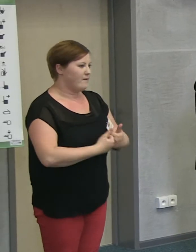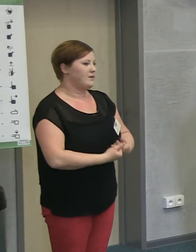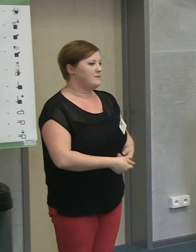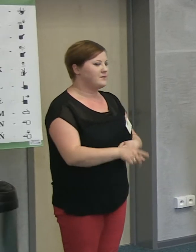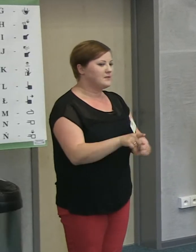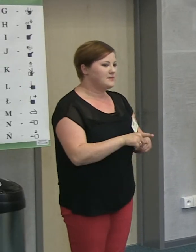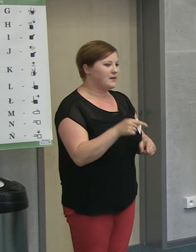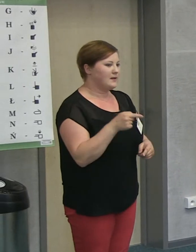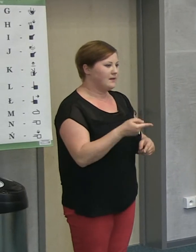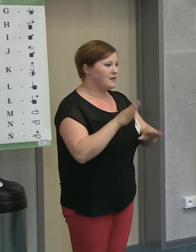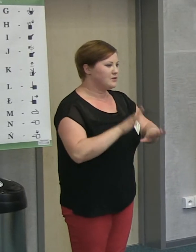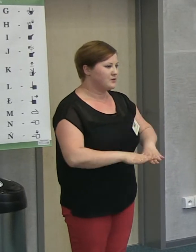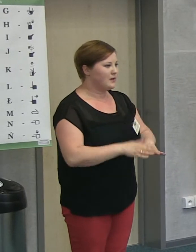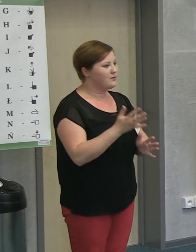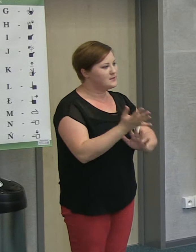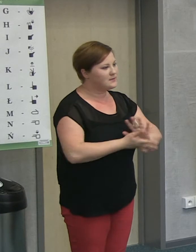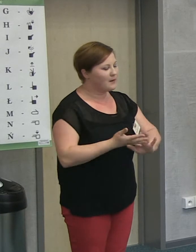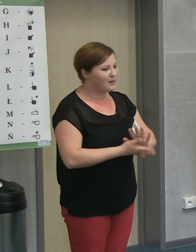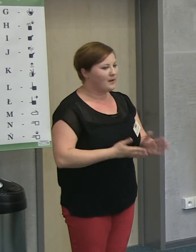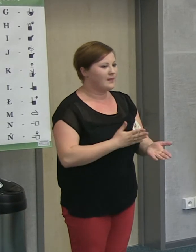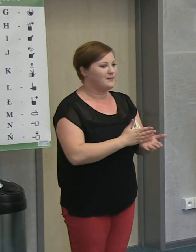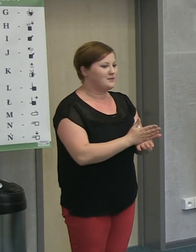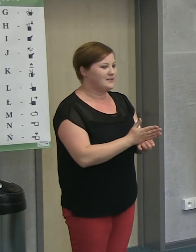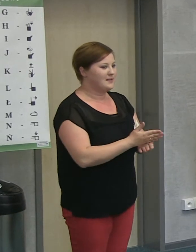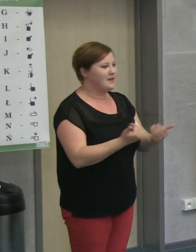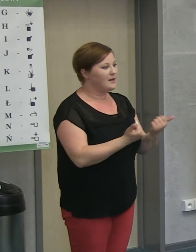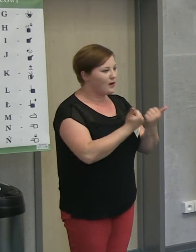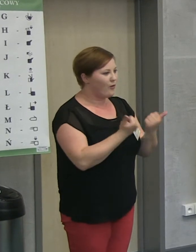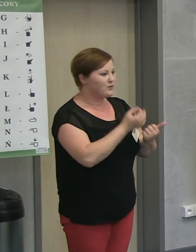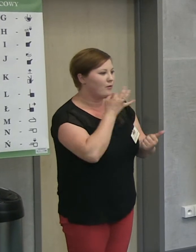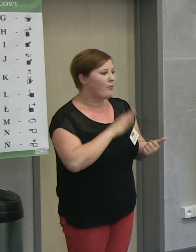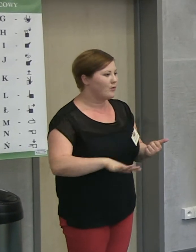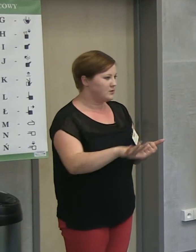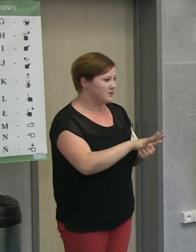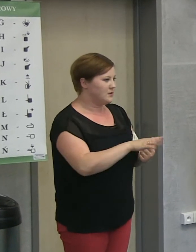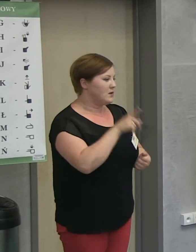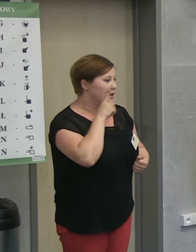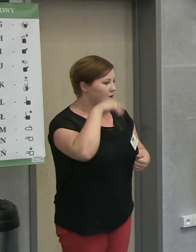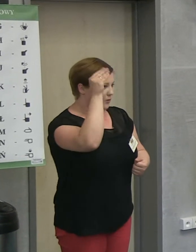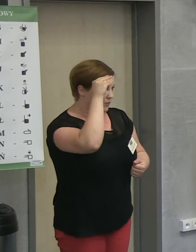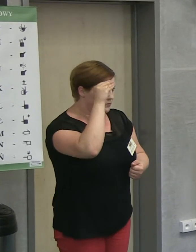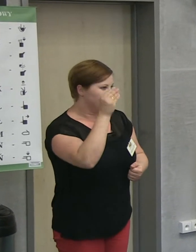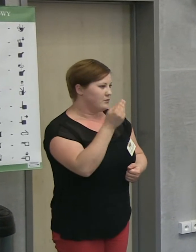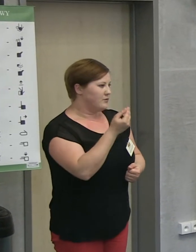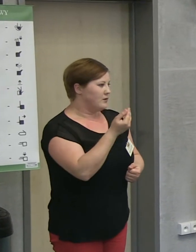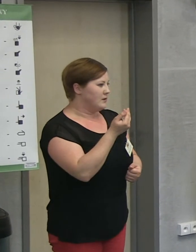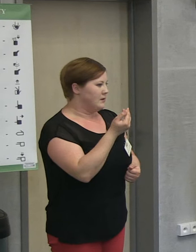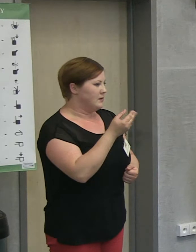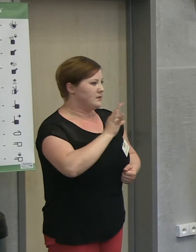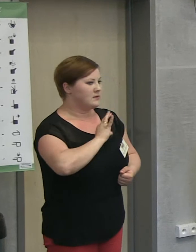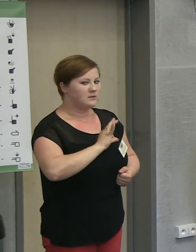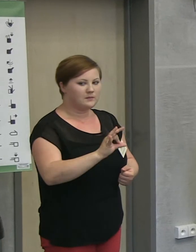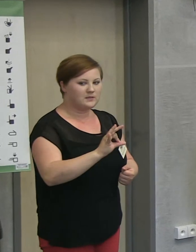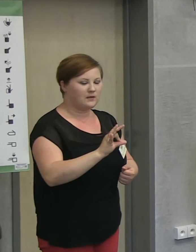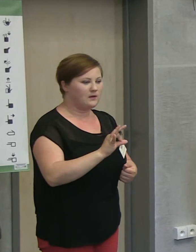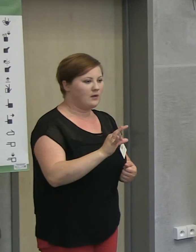Znaki te zostały zamigane przez krakowską młodzież, uczniów specjalnego